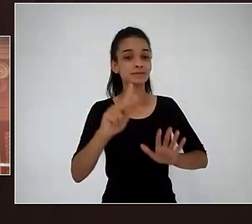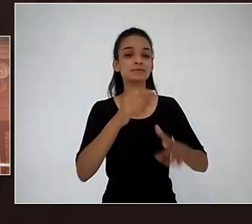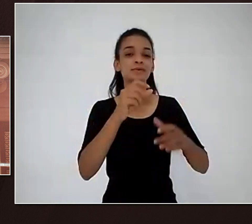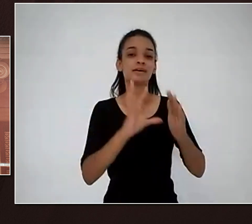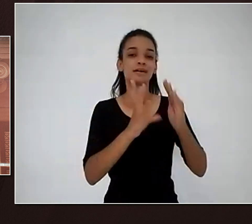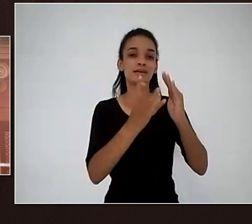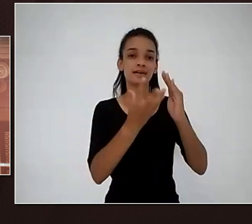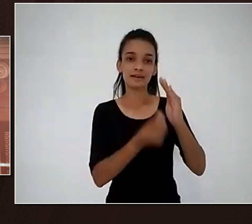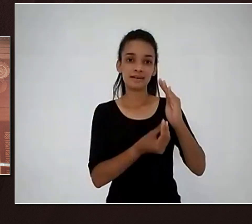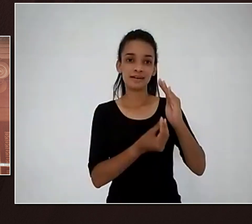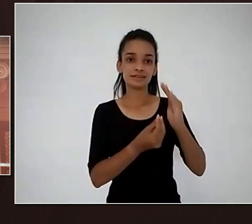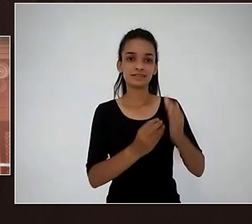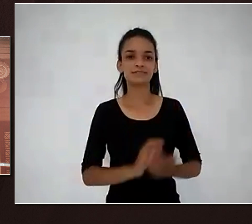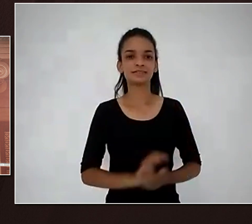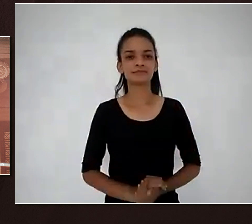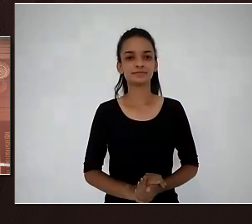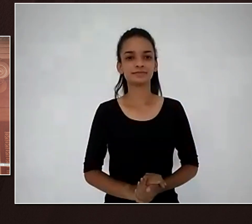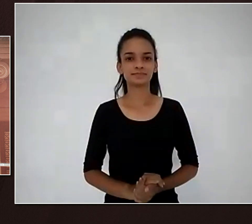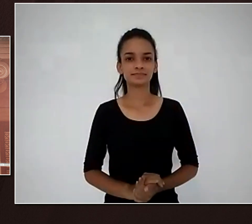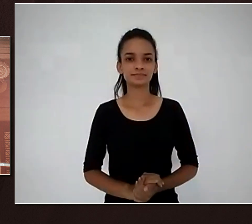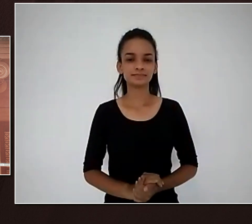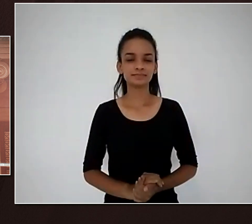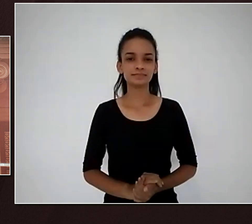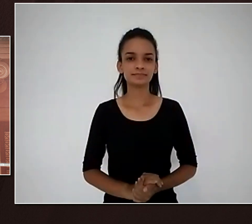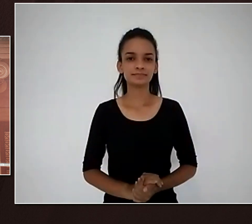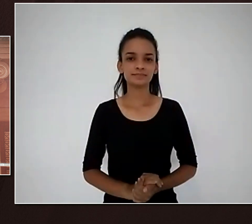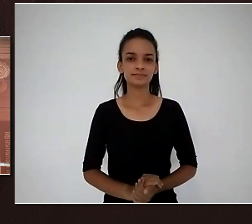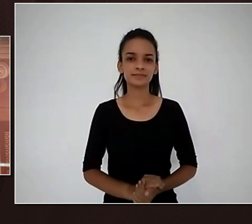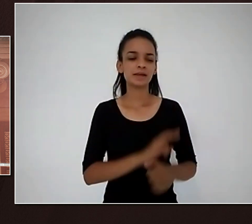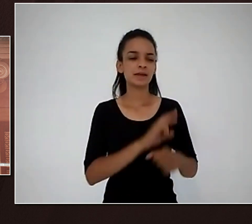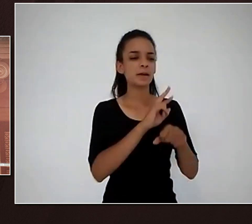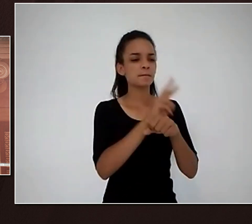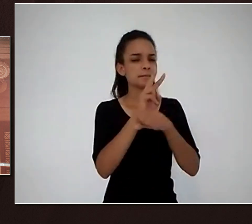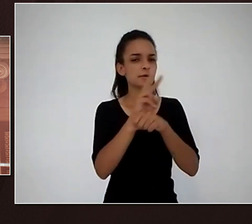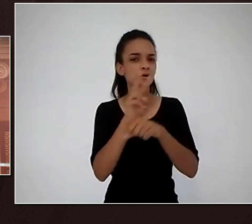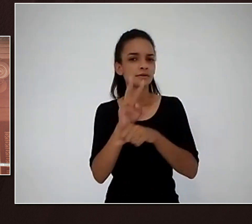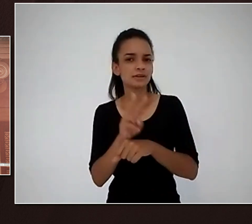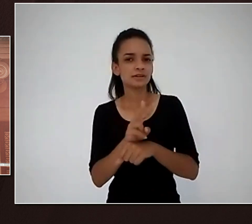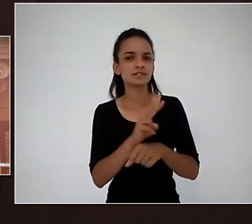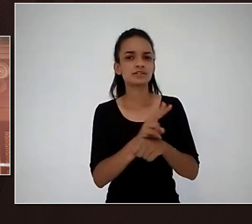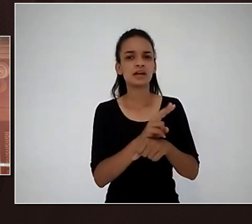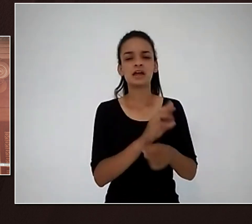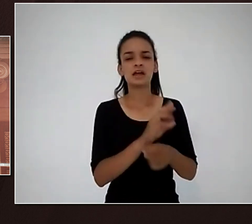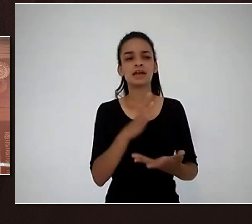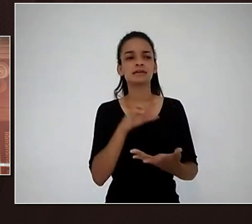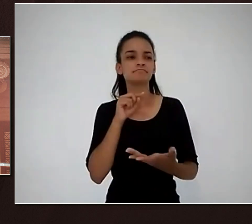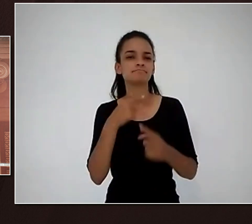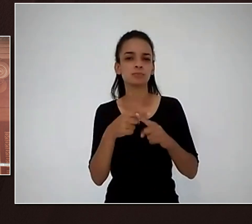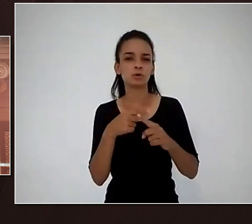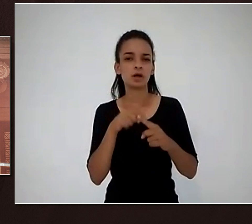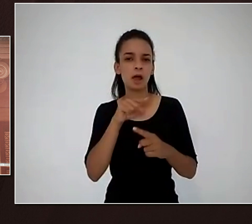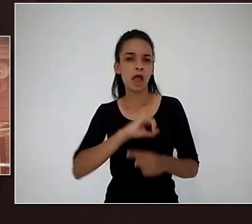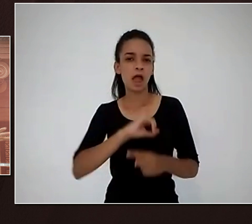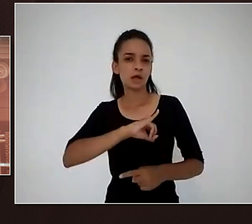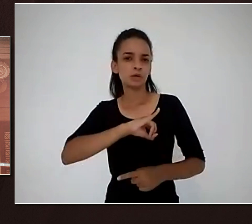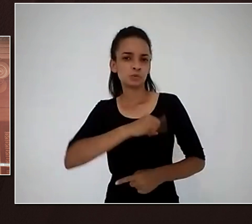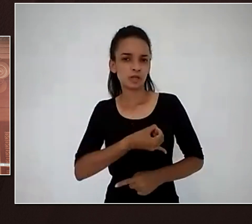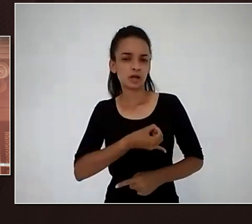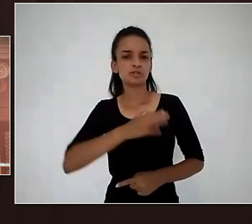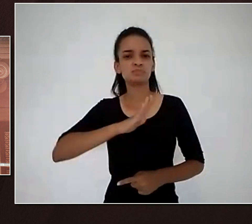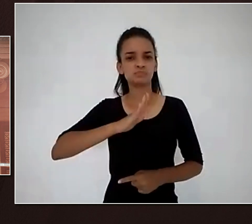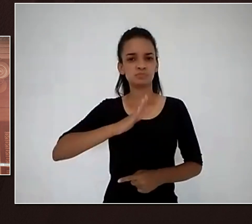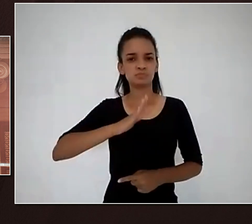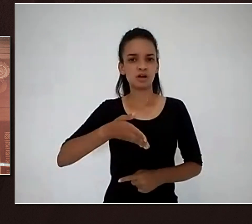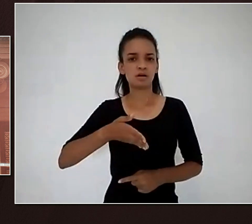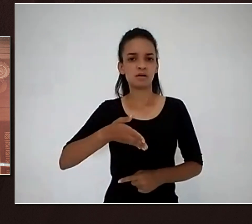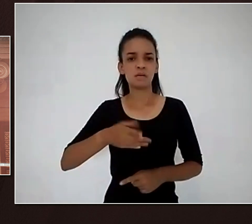igreja toda essa vulnerabilidade para o mistério da iniquidade atuar na igreja. Não, nós não damos lugar para isso.